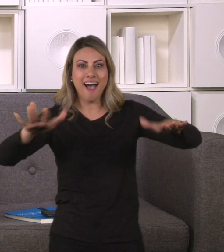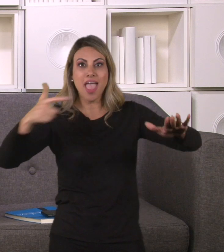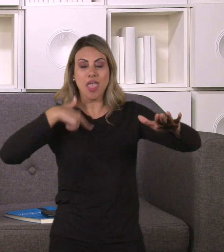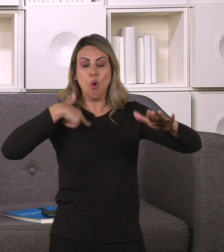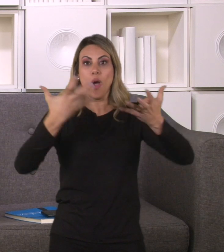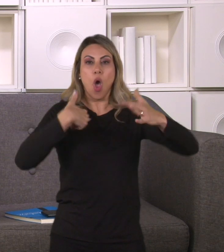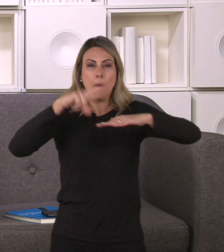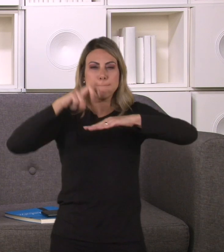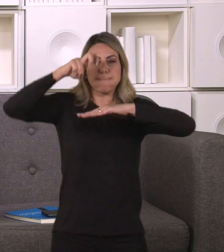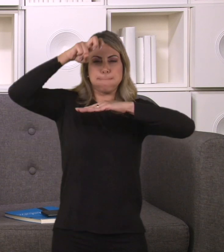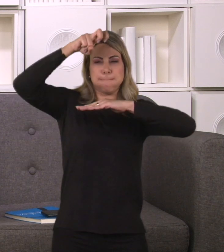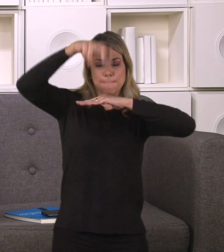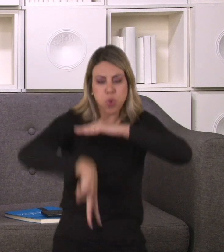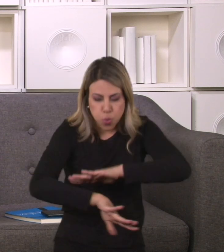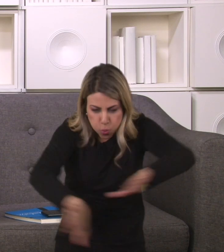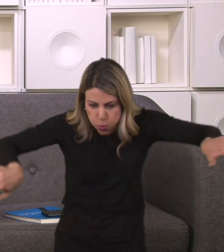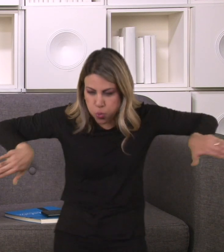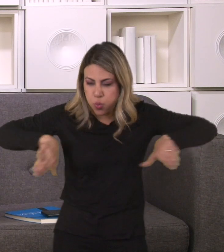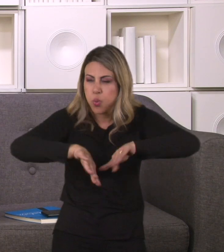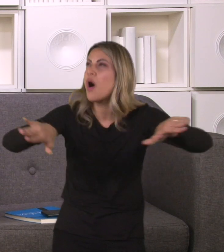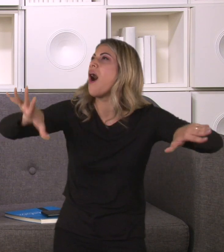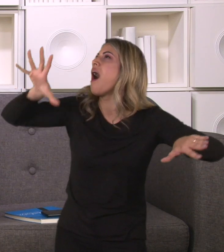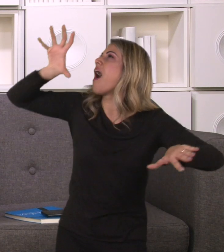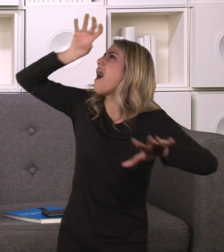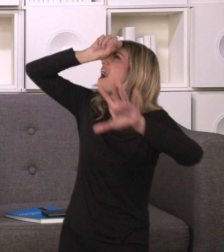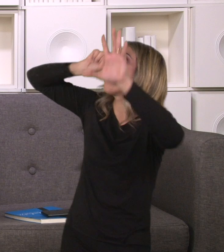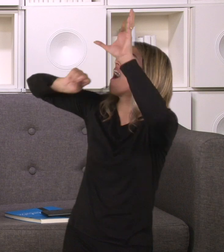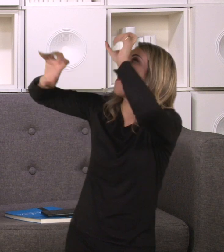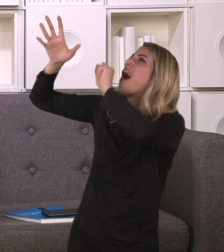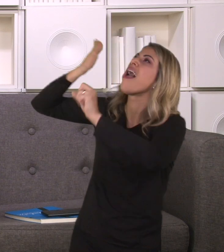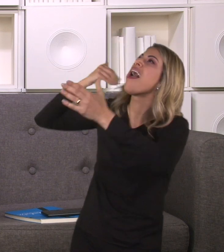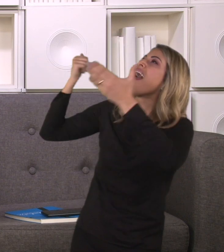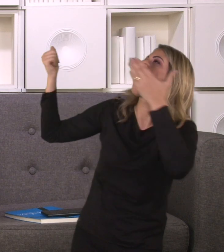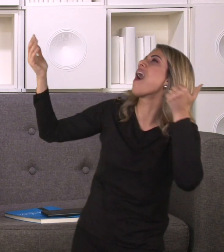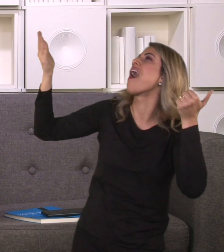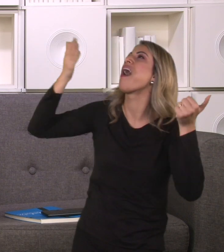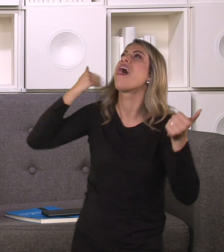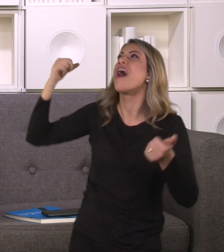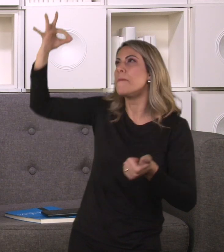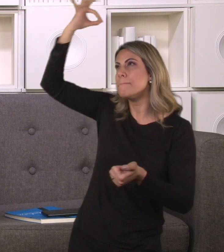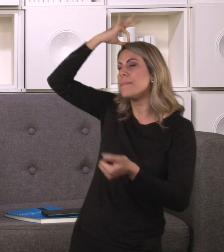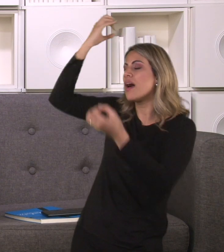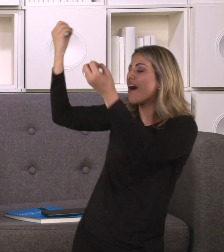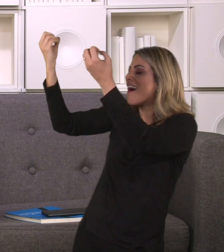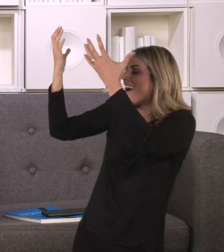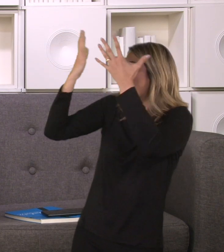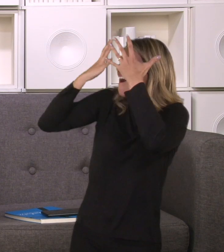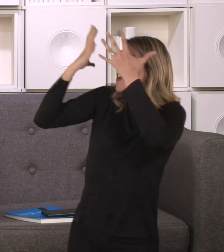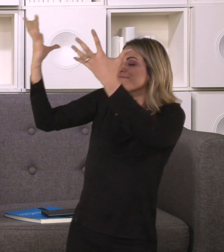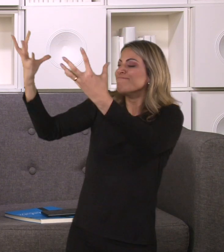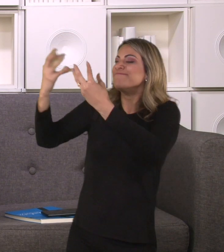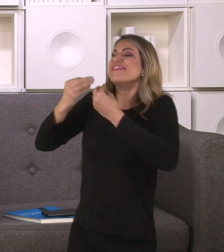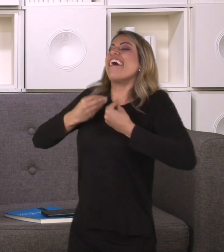tanto no coração de Deus, e se vulnerabilizar, se abrir para o Espírito de Deus ir mais fundo em você.